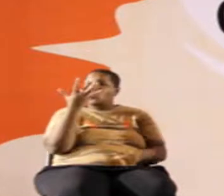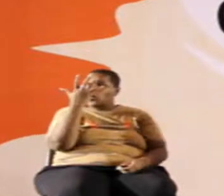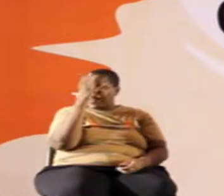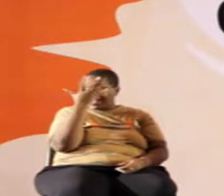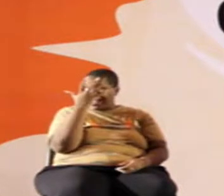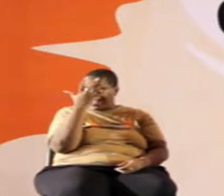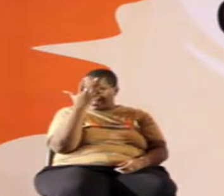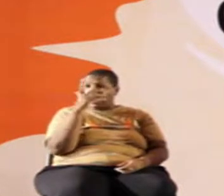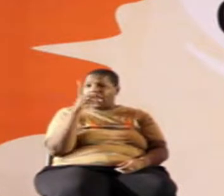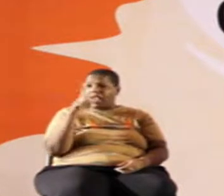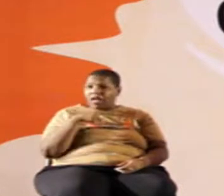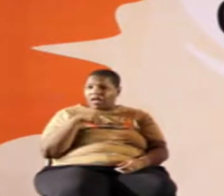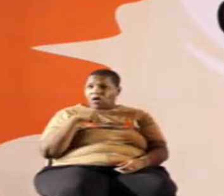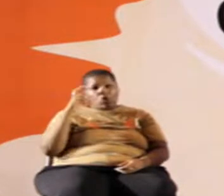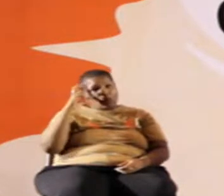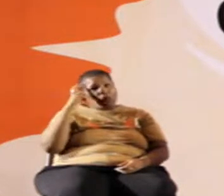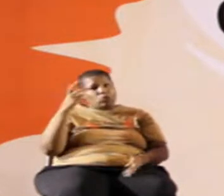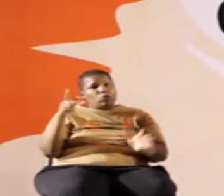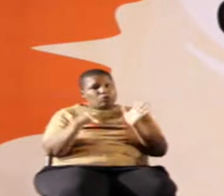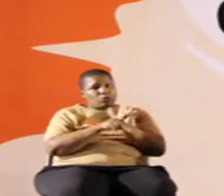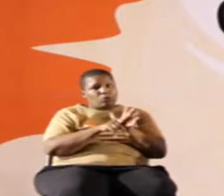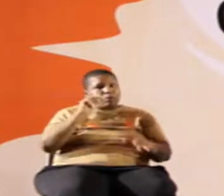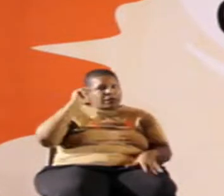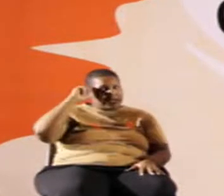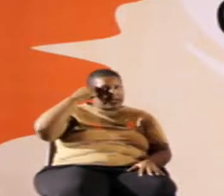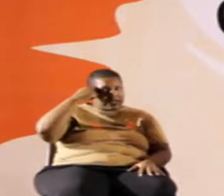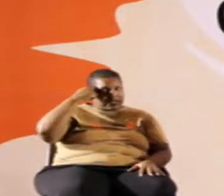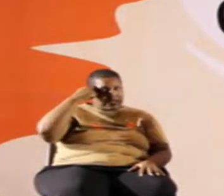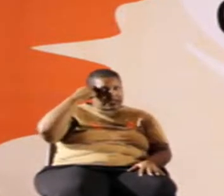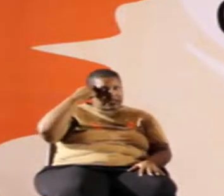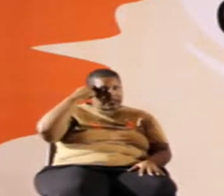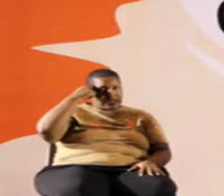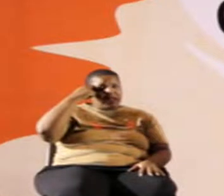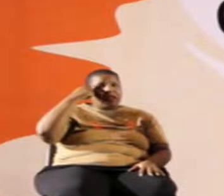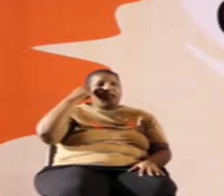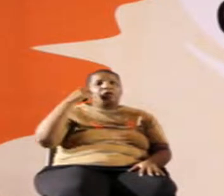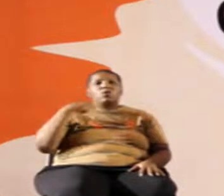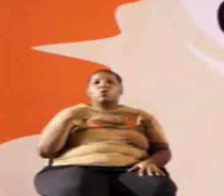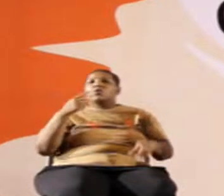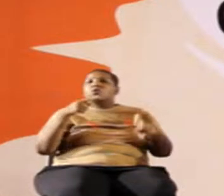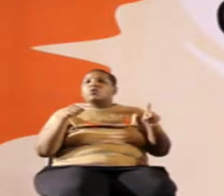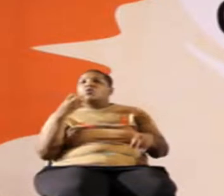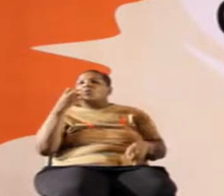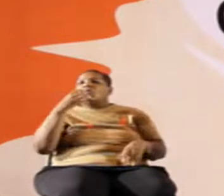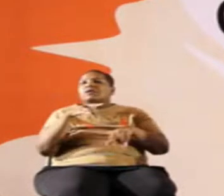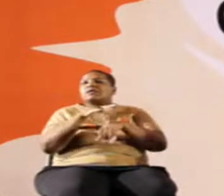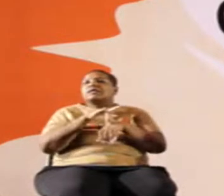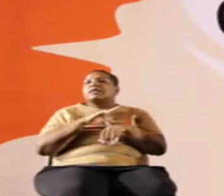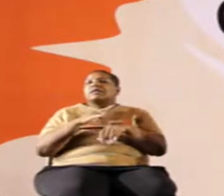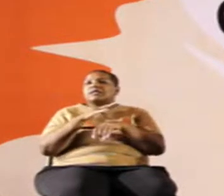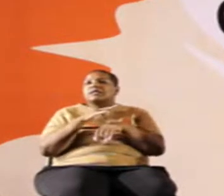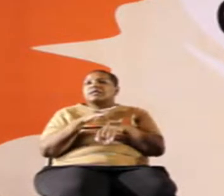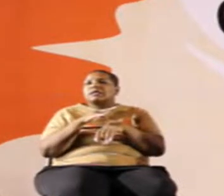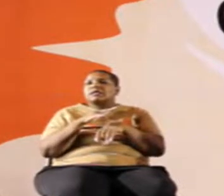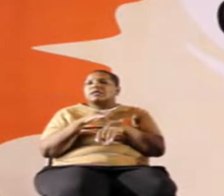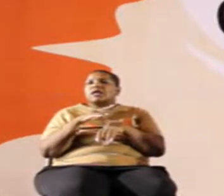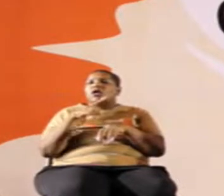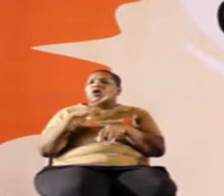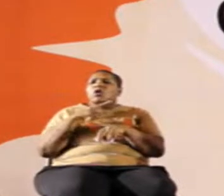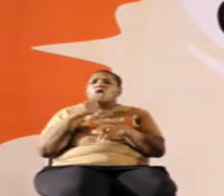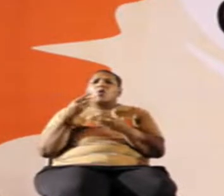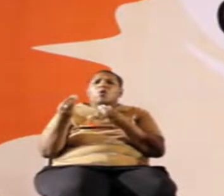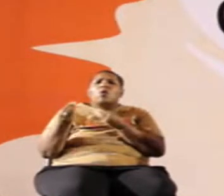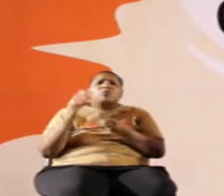é normalmente cultura negra, na música e na dança. O sincrético, como